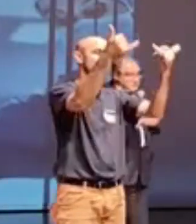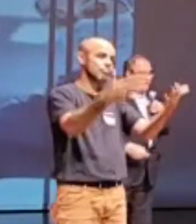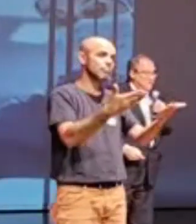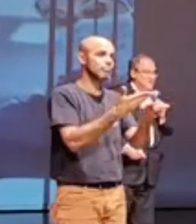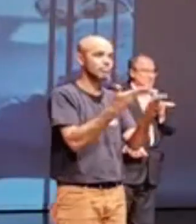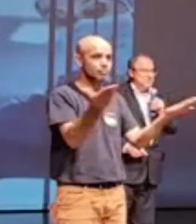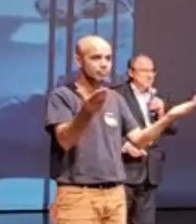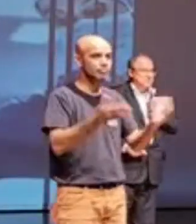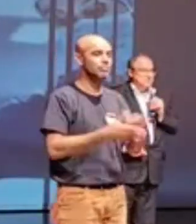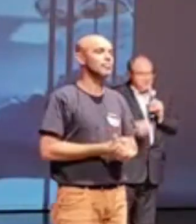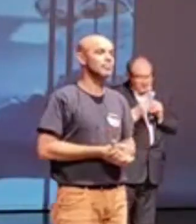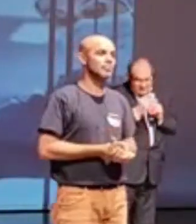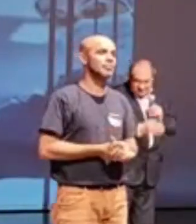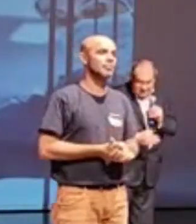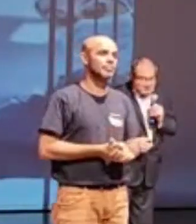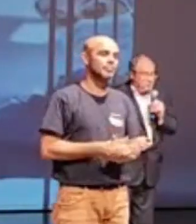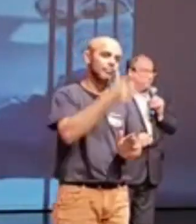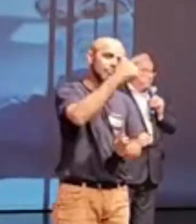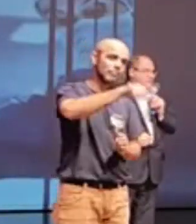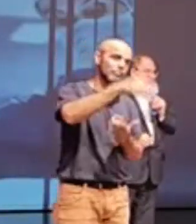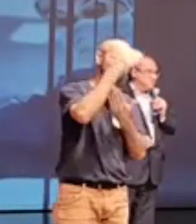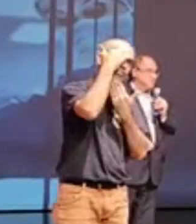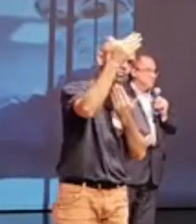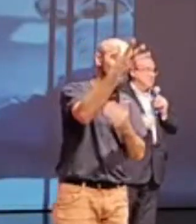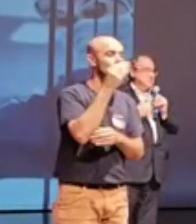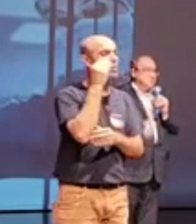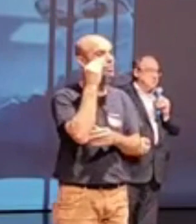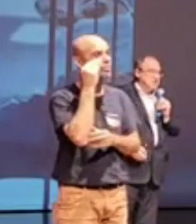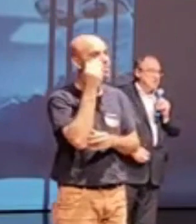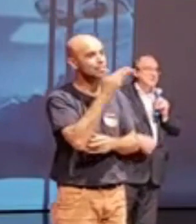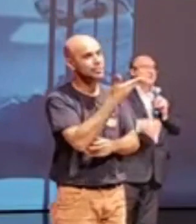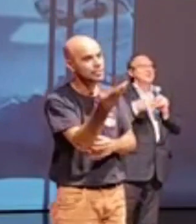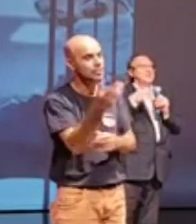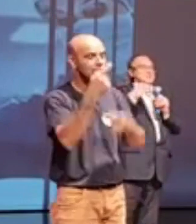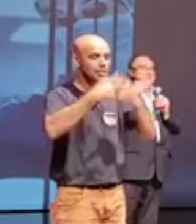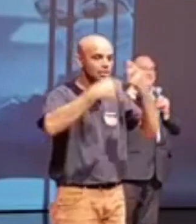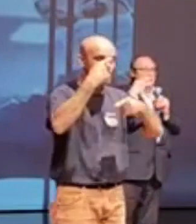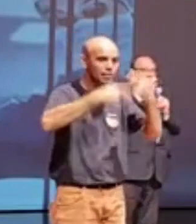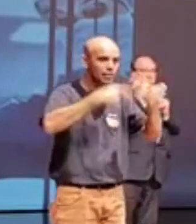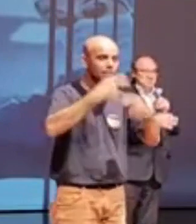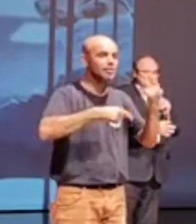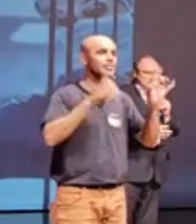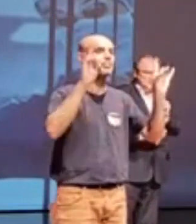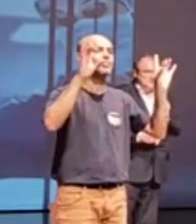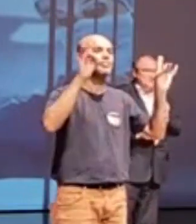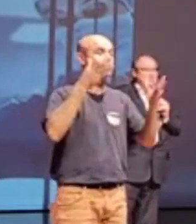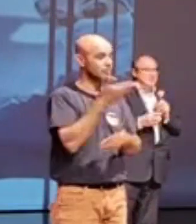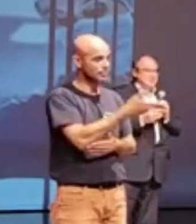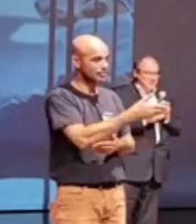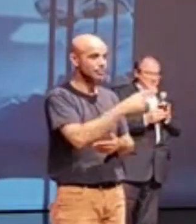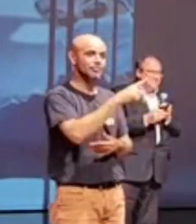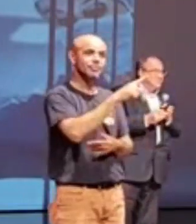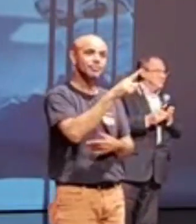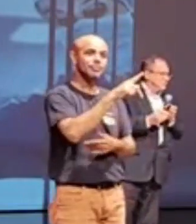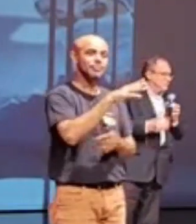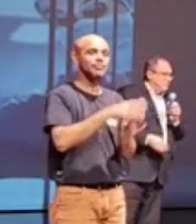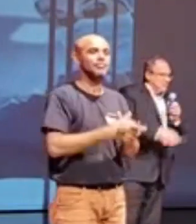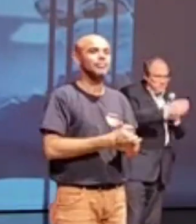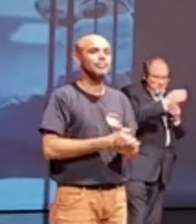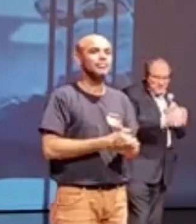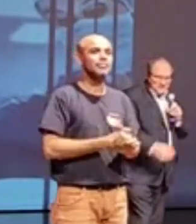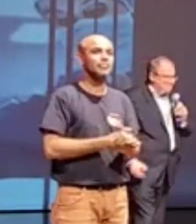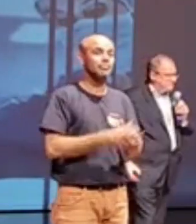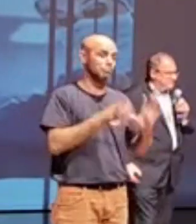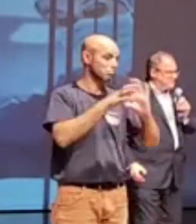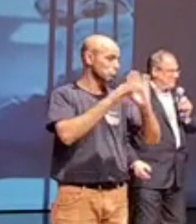passar, mais uma vez agradecer a oportunidade para essa discussão, em especial a Priscila, e eu estou